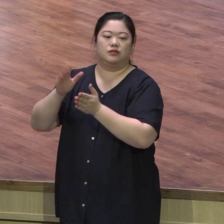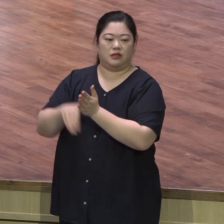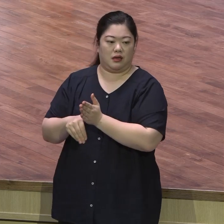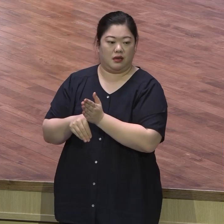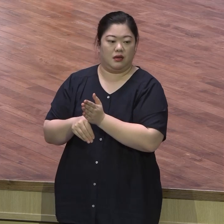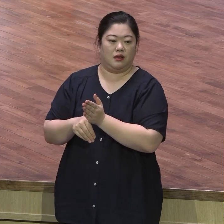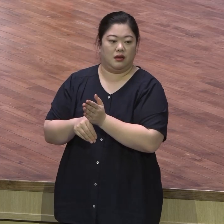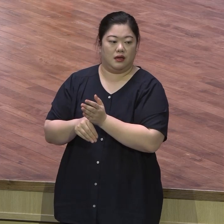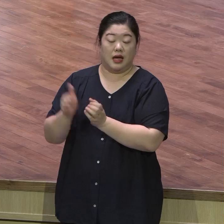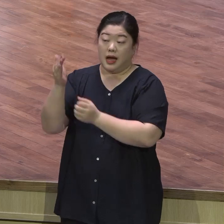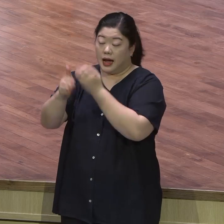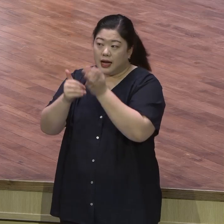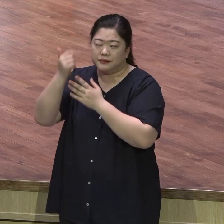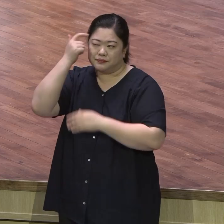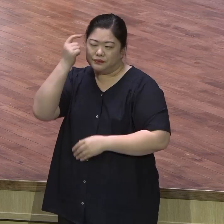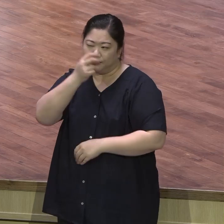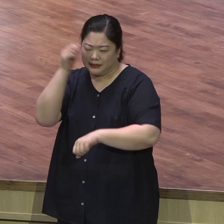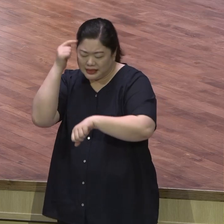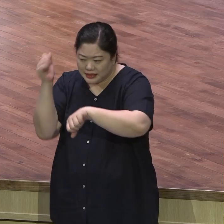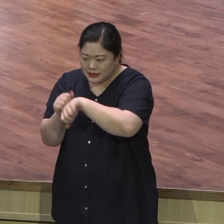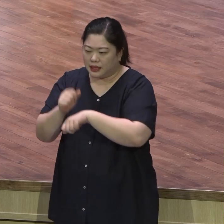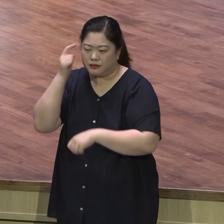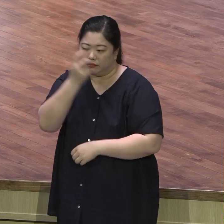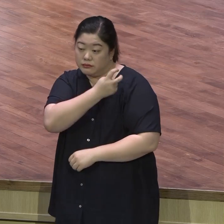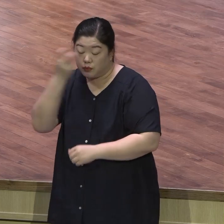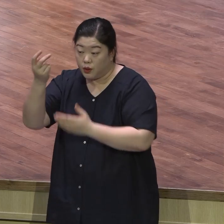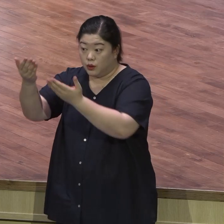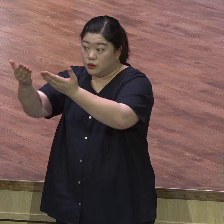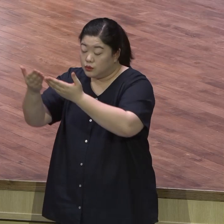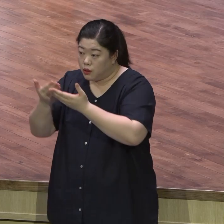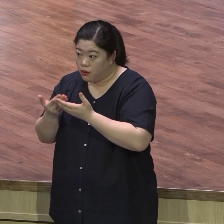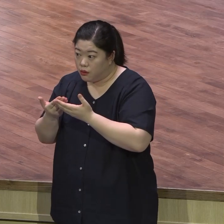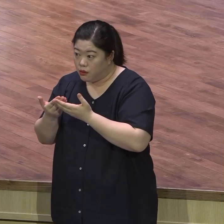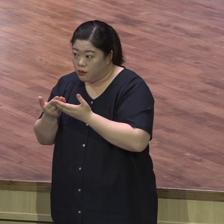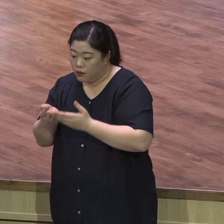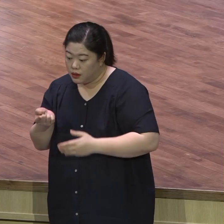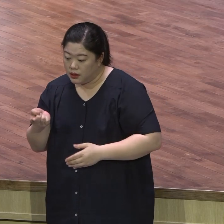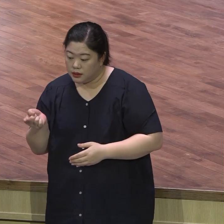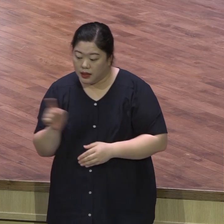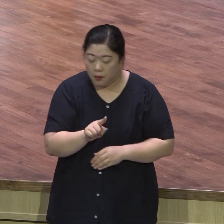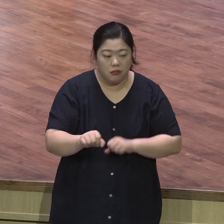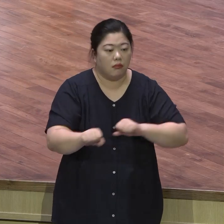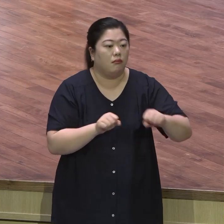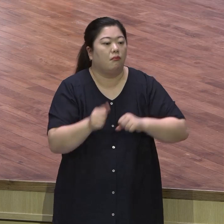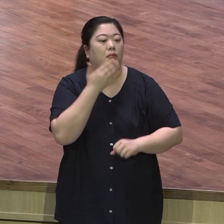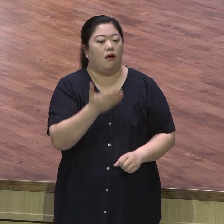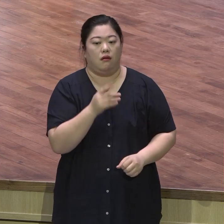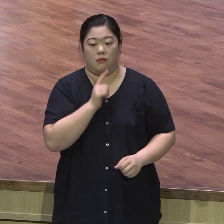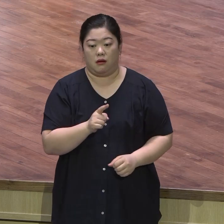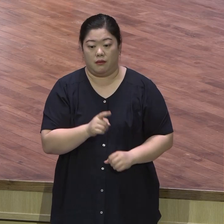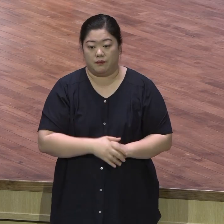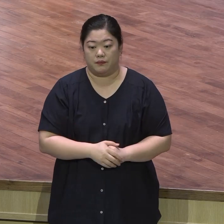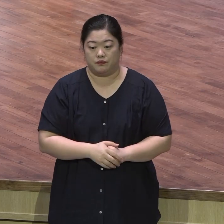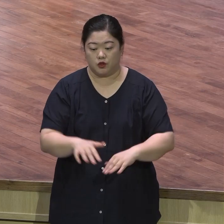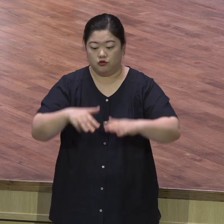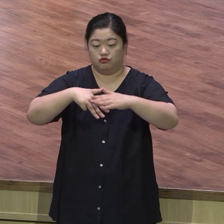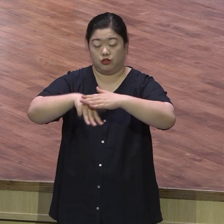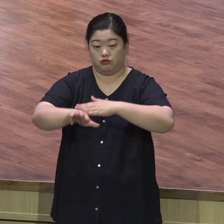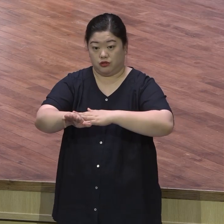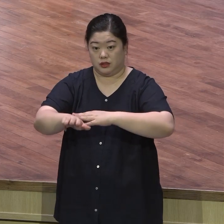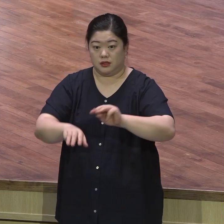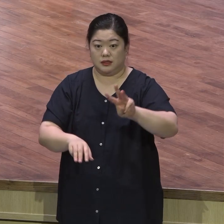주사 하나님의 성경을 짓도록 일을 할 수 있도록 주로기 35장 35절에 35절에 보면